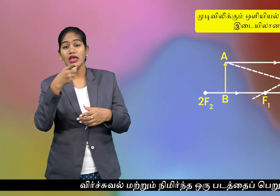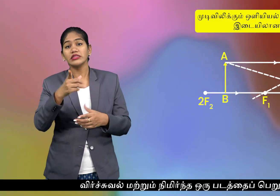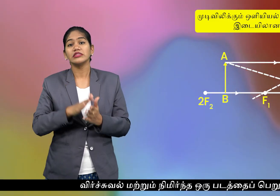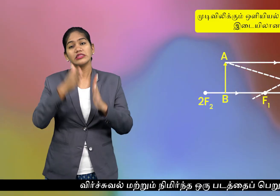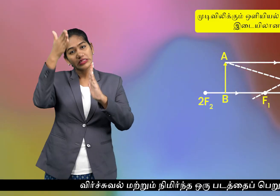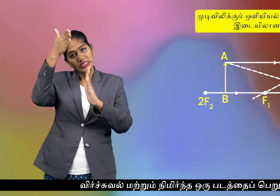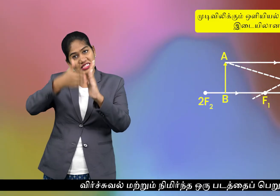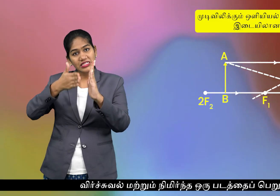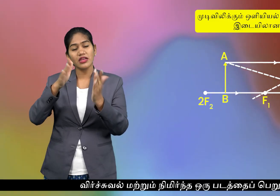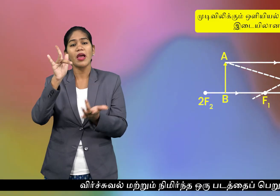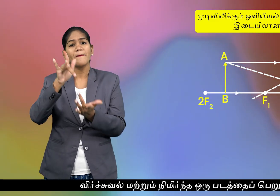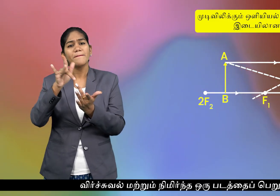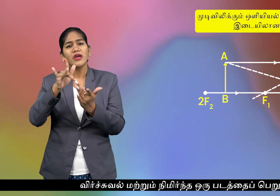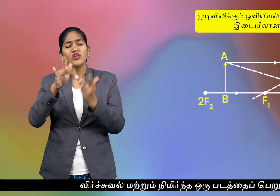படத்தை பெறுவீர்கள்.